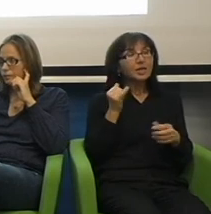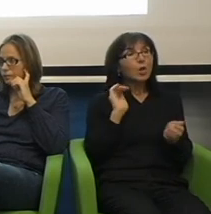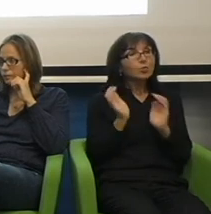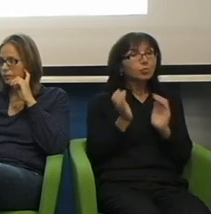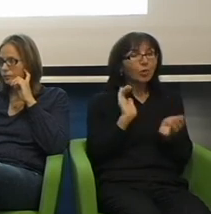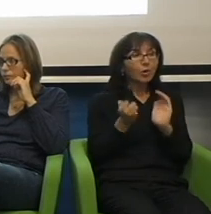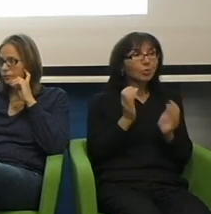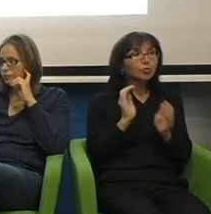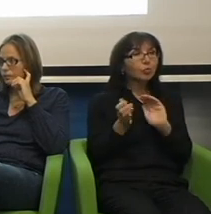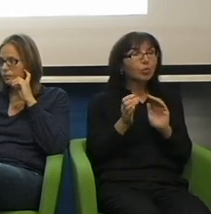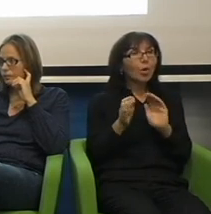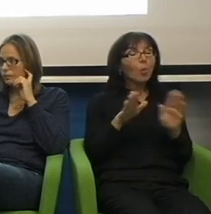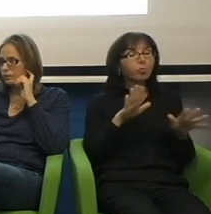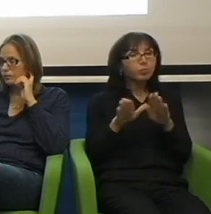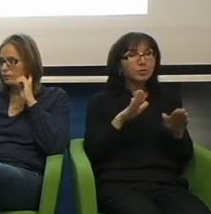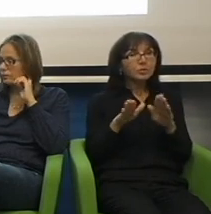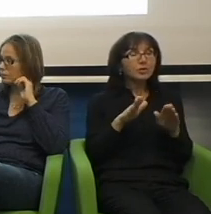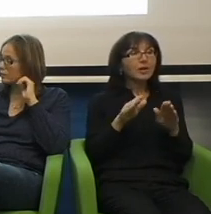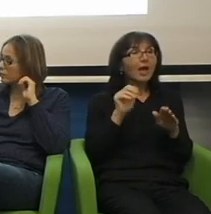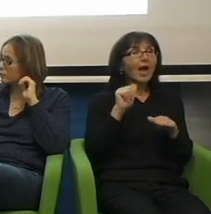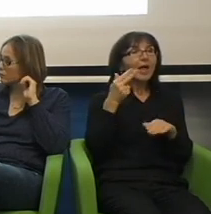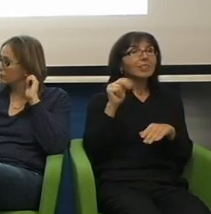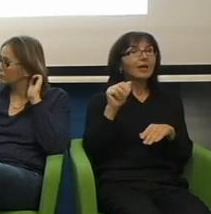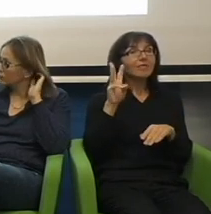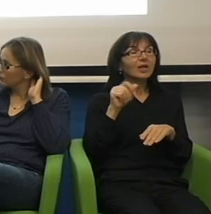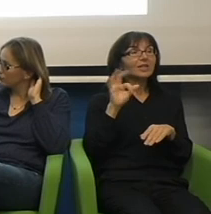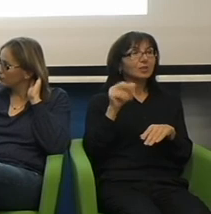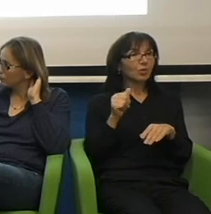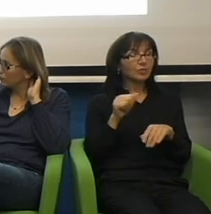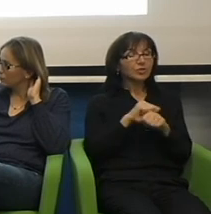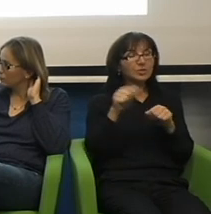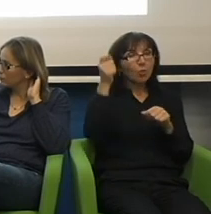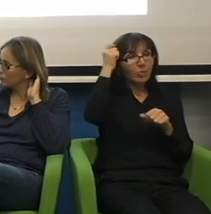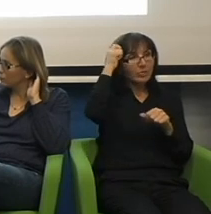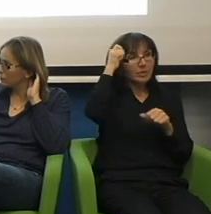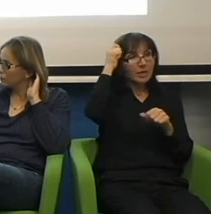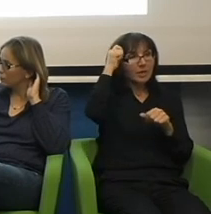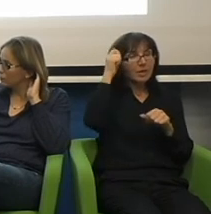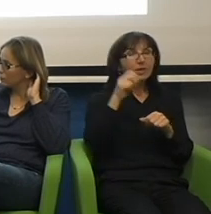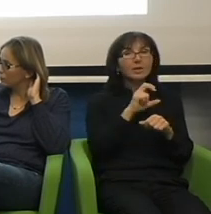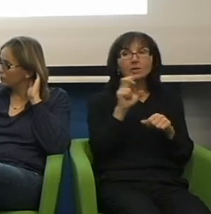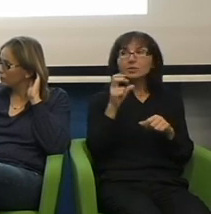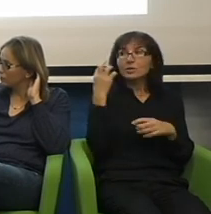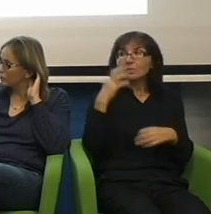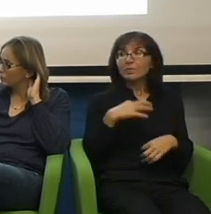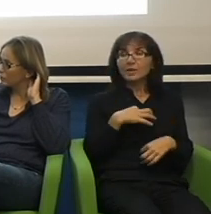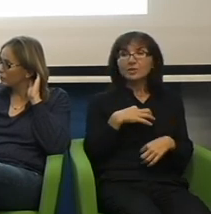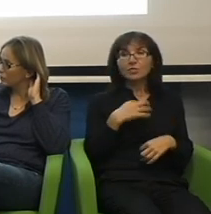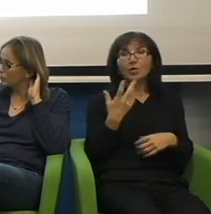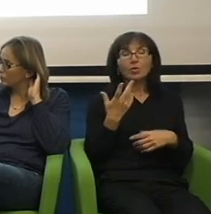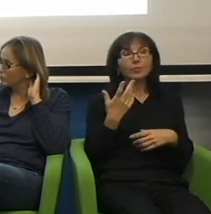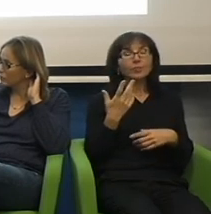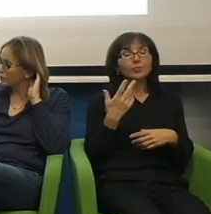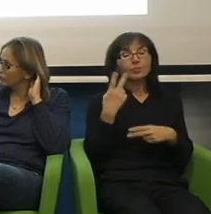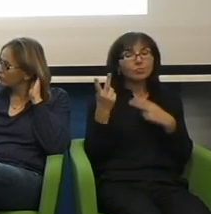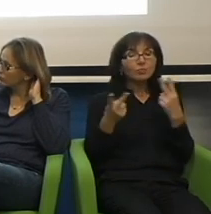w jaki sposób publiczny Anna Walentynowicz jest upamiętniana. Czy Państwo prześledziliście na przykład